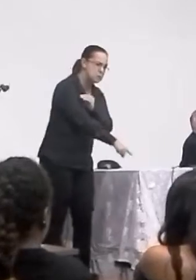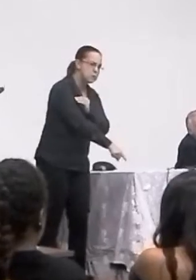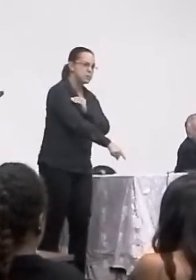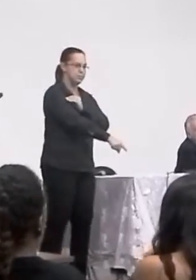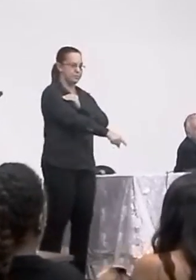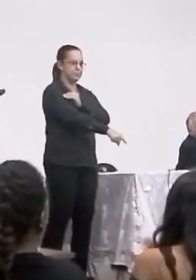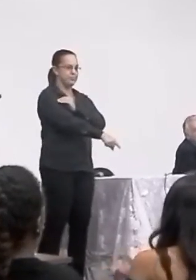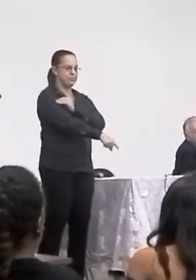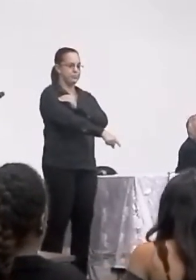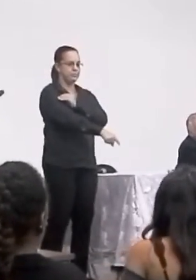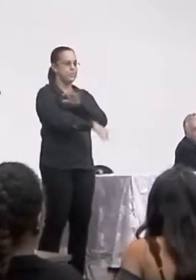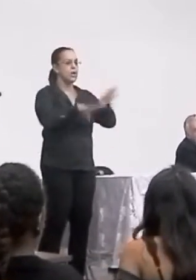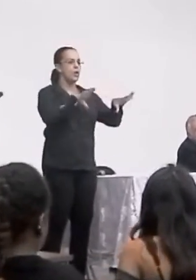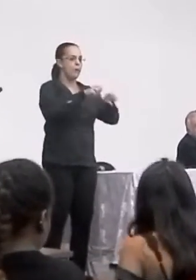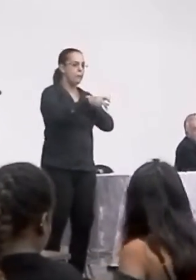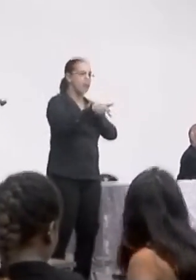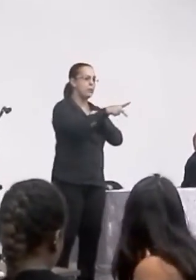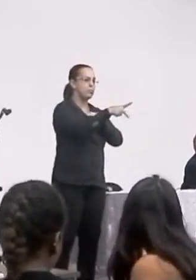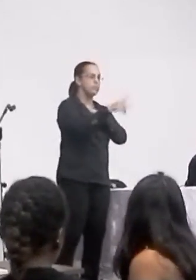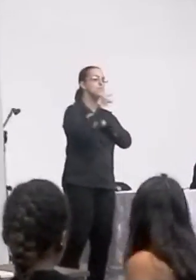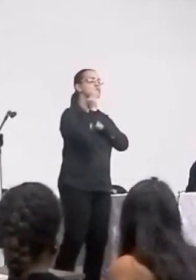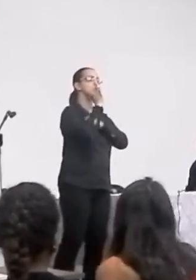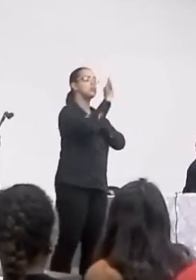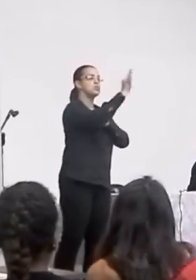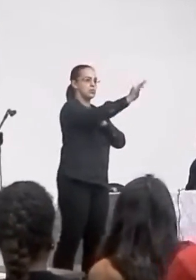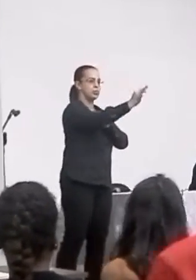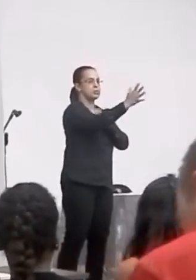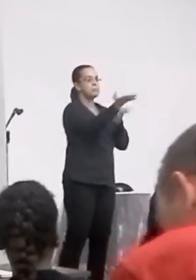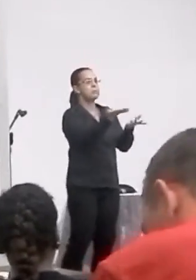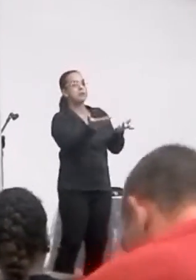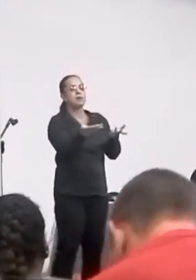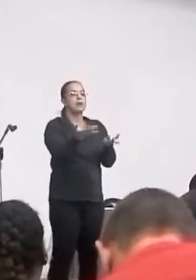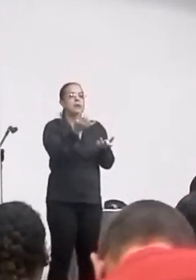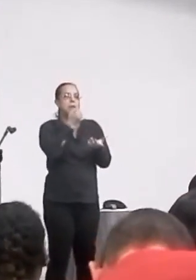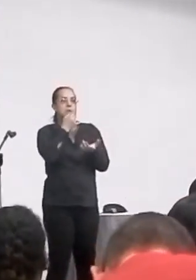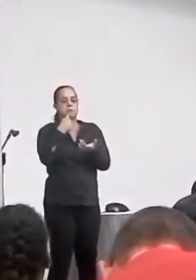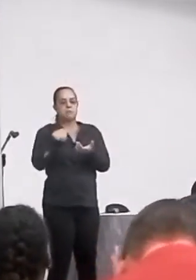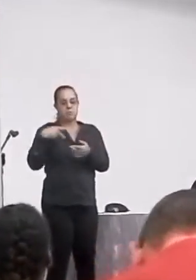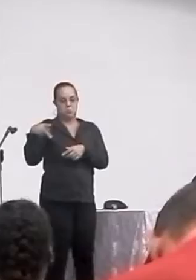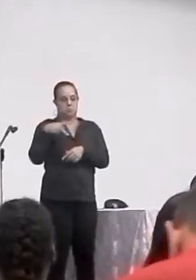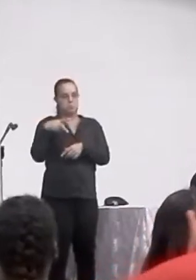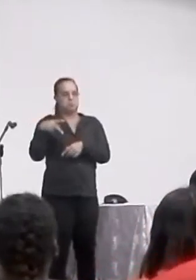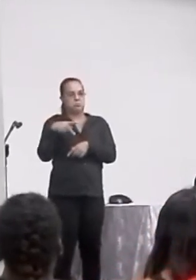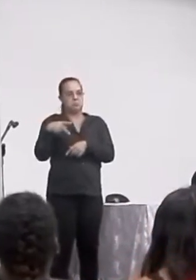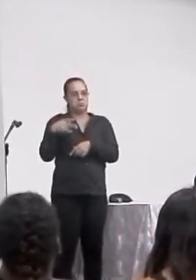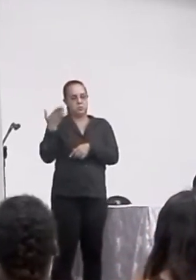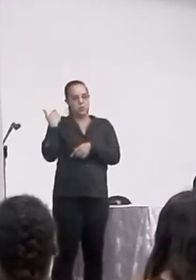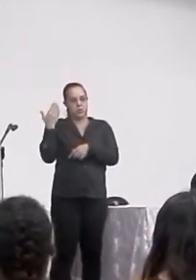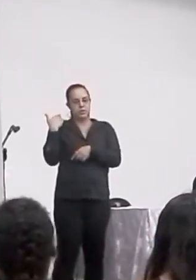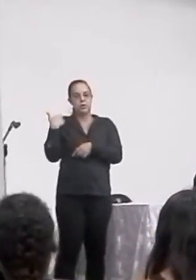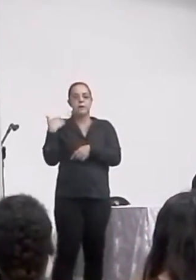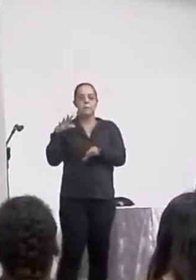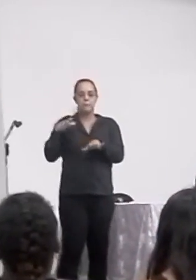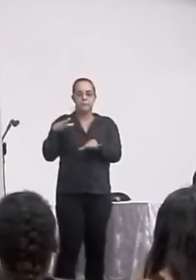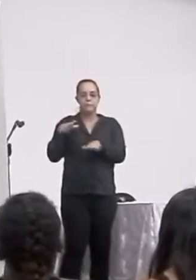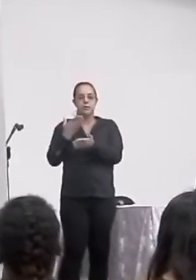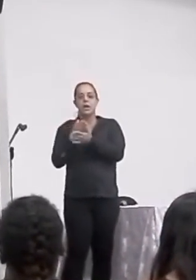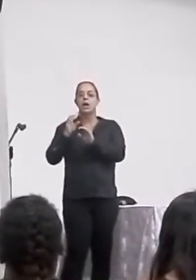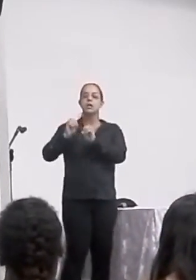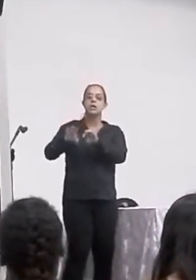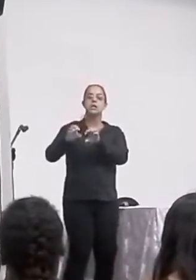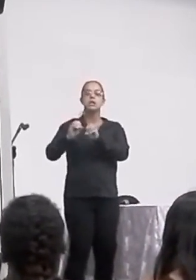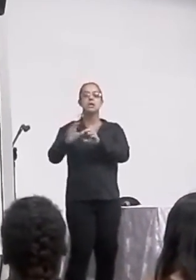gente, os professores velhos, como nós, deveria formar, sobretudo, os futuros